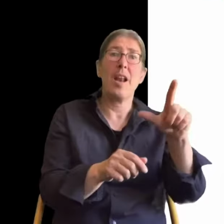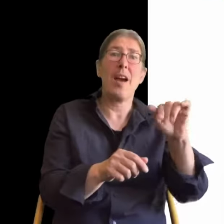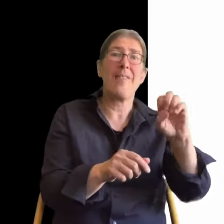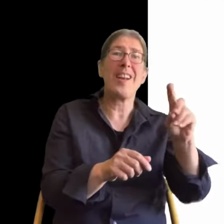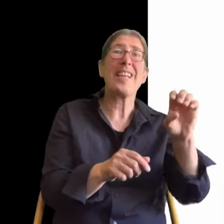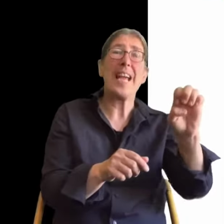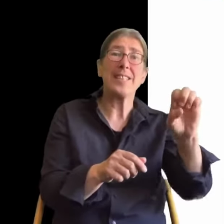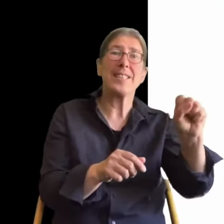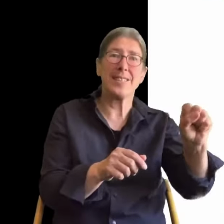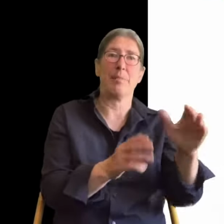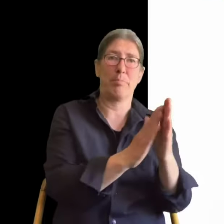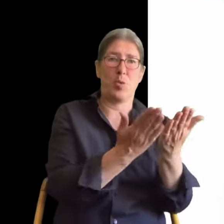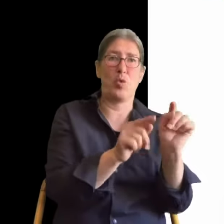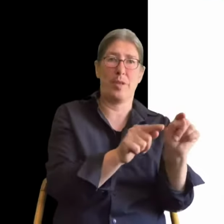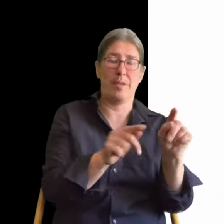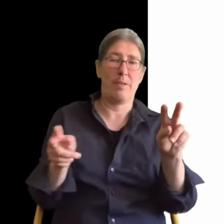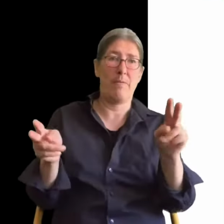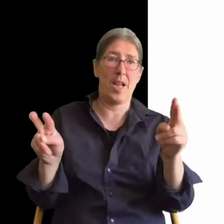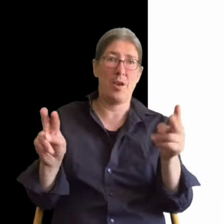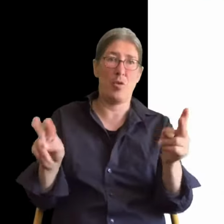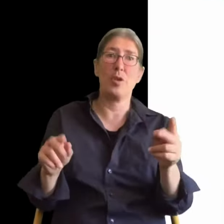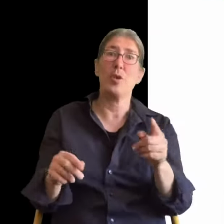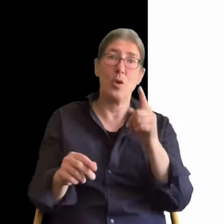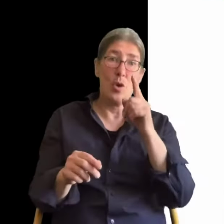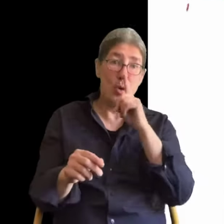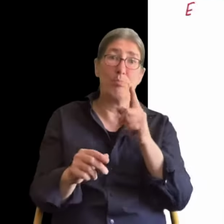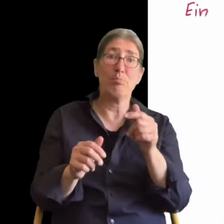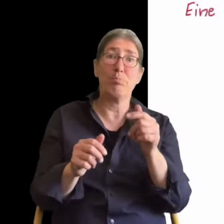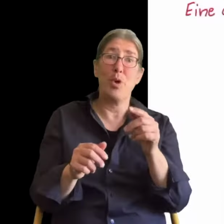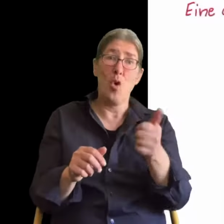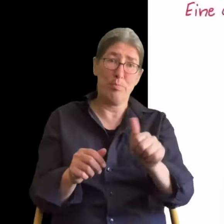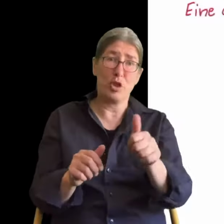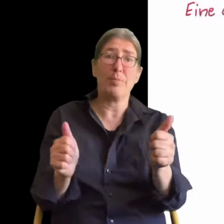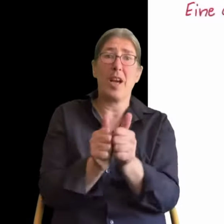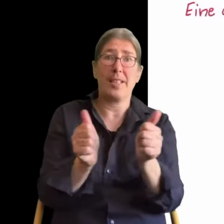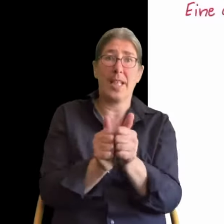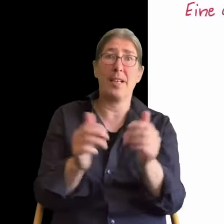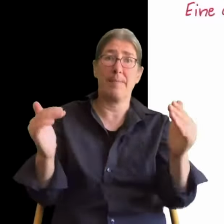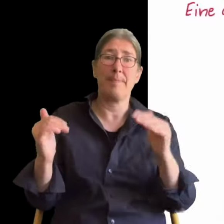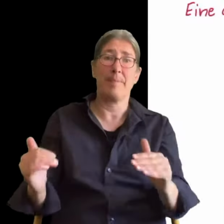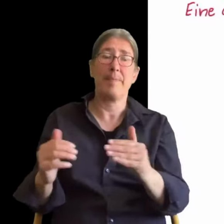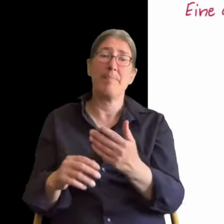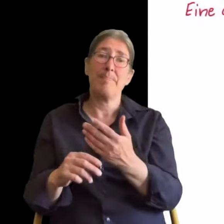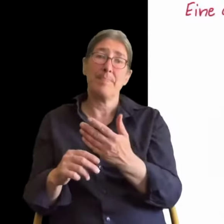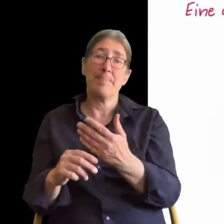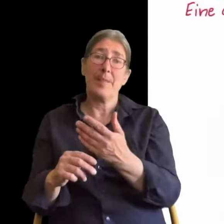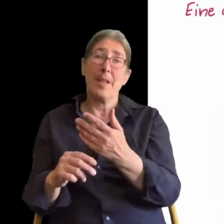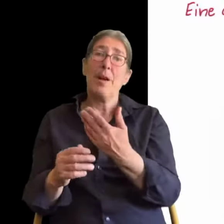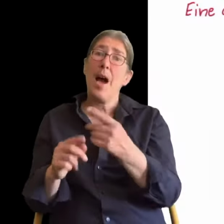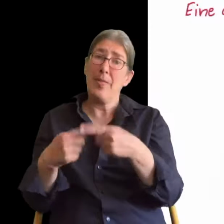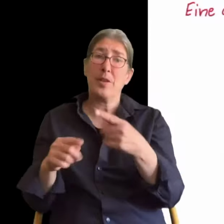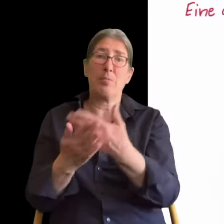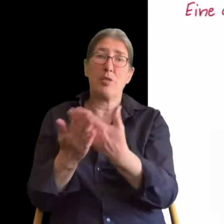langweiliges Buch. Das sind die Veränderungen im unbestimmten Artikel. Ein weiteres Beispiel. Eine aufmerksame Frau liest einen langen